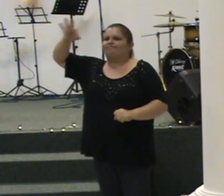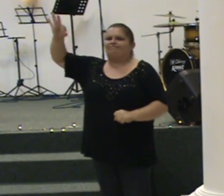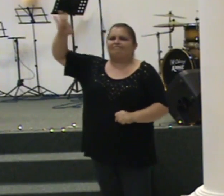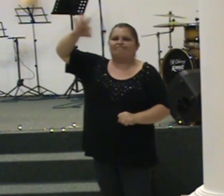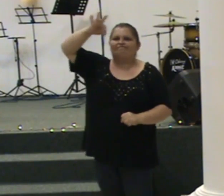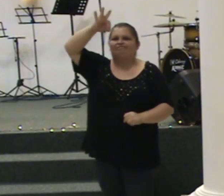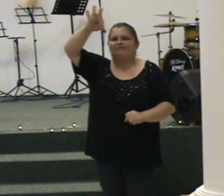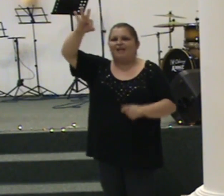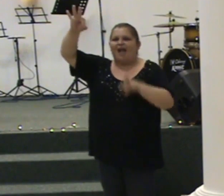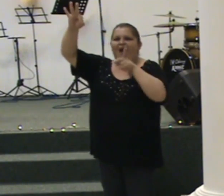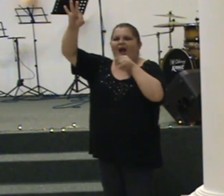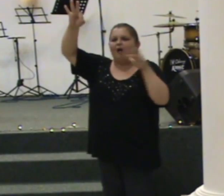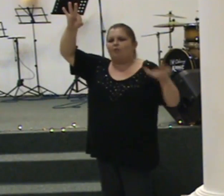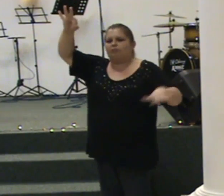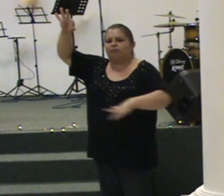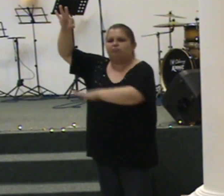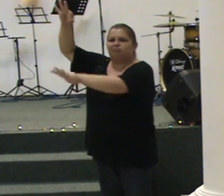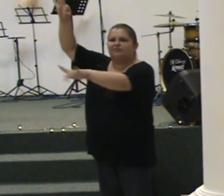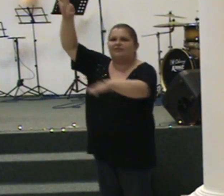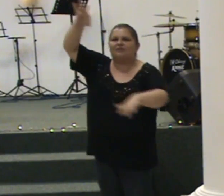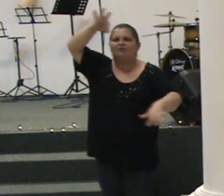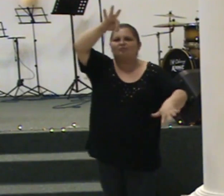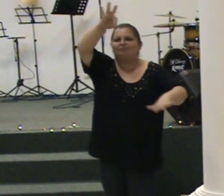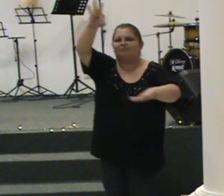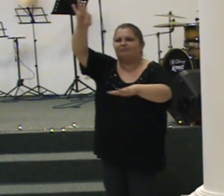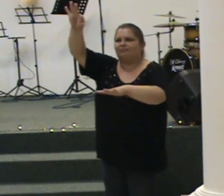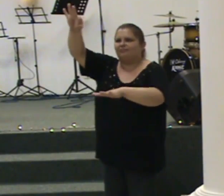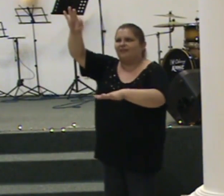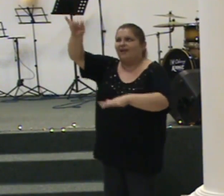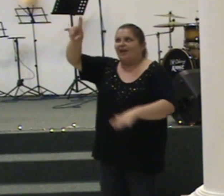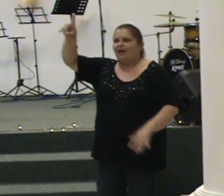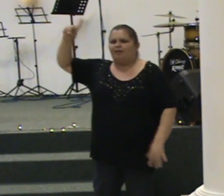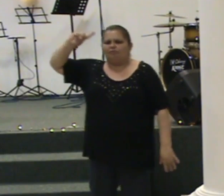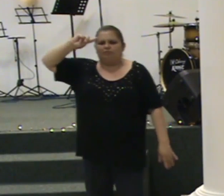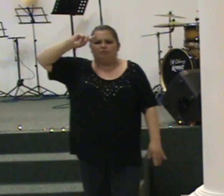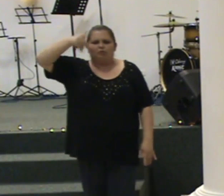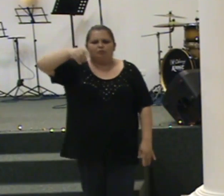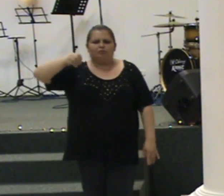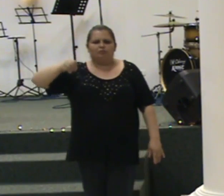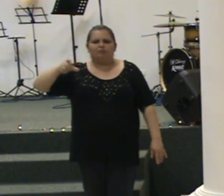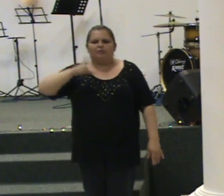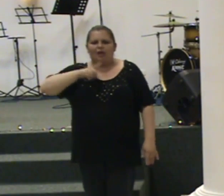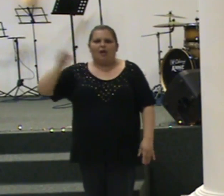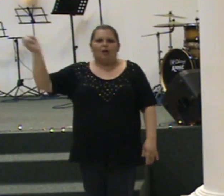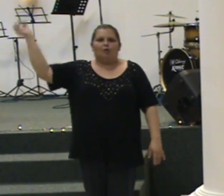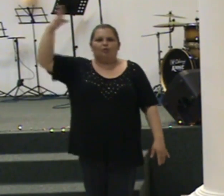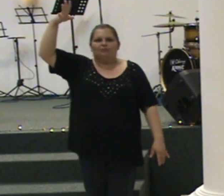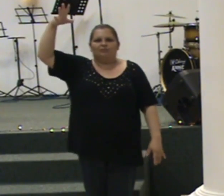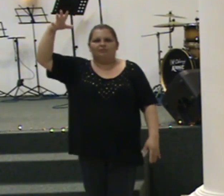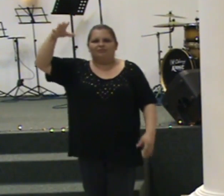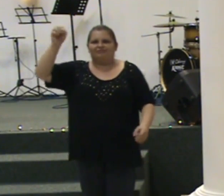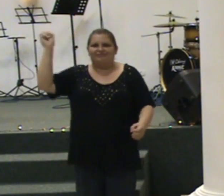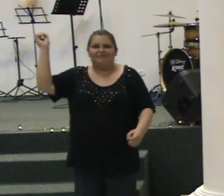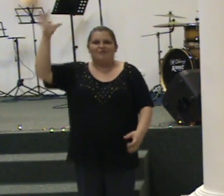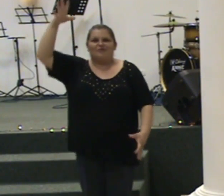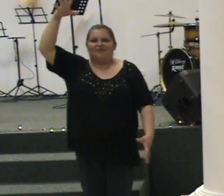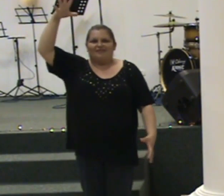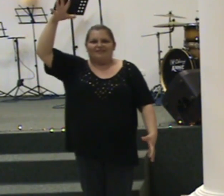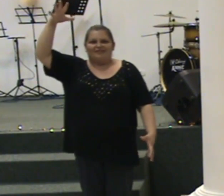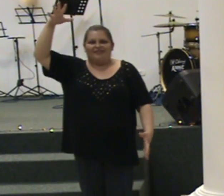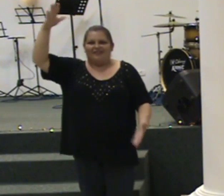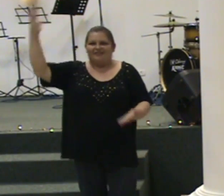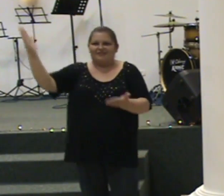sobre a face das águas. E disse Deus, haja luz e houve luz. Deus viu que a luz era boa e